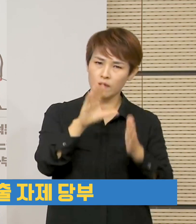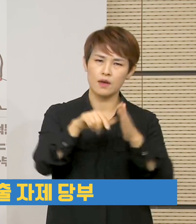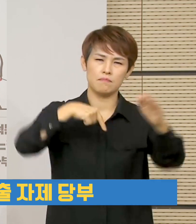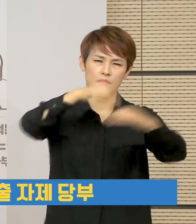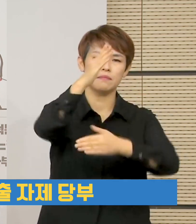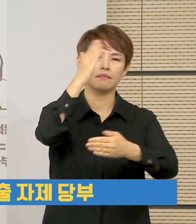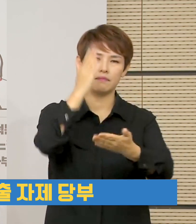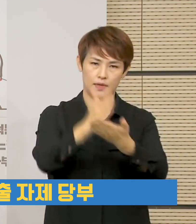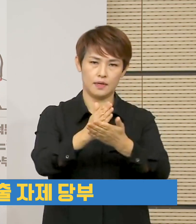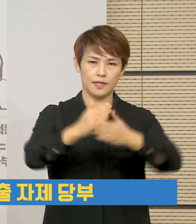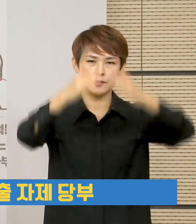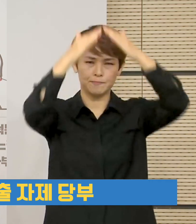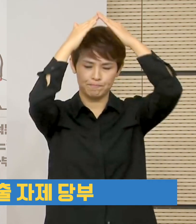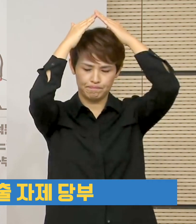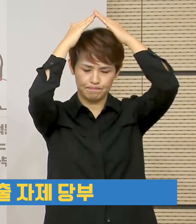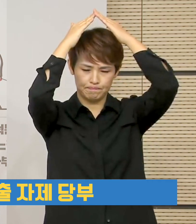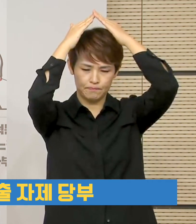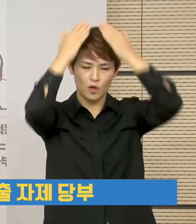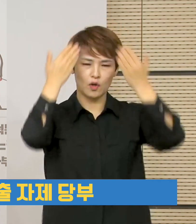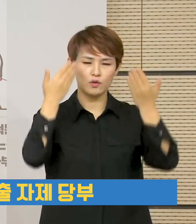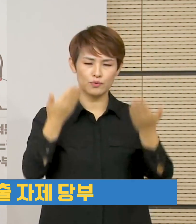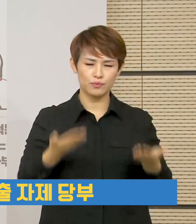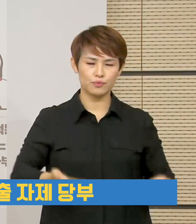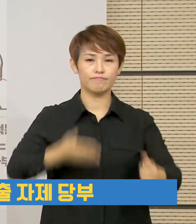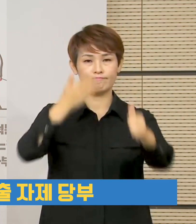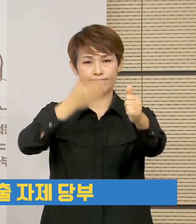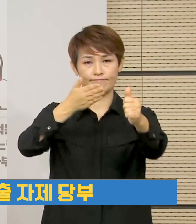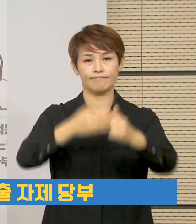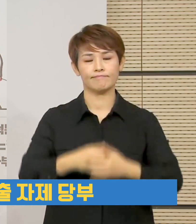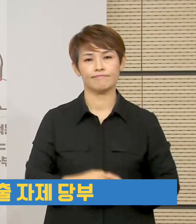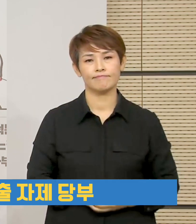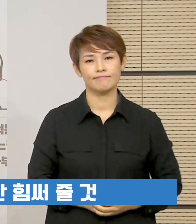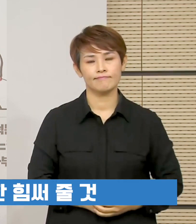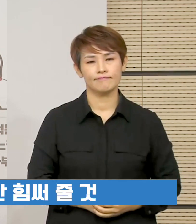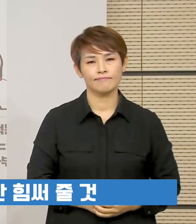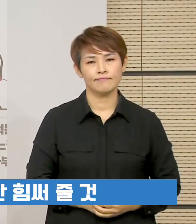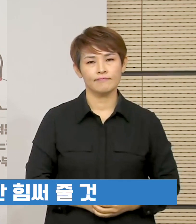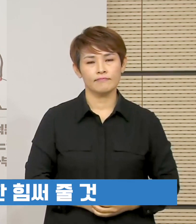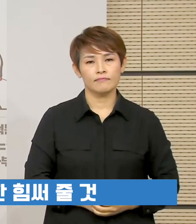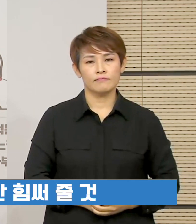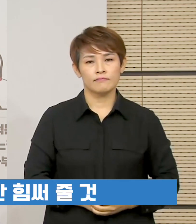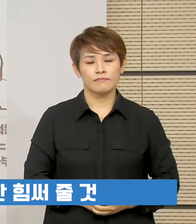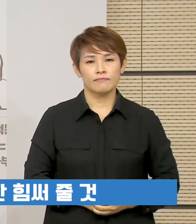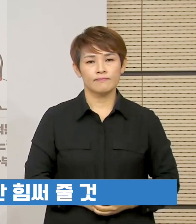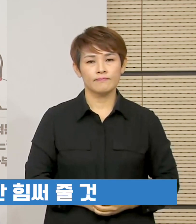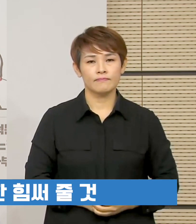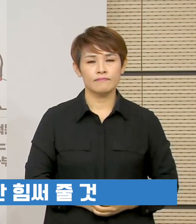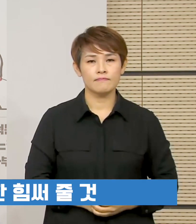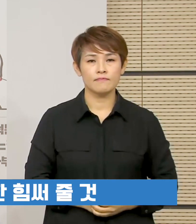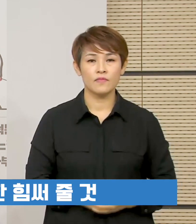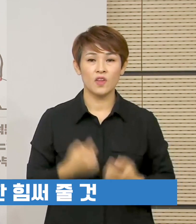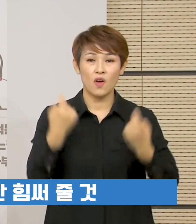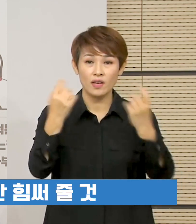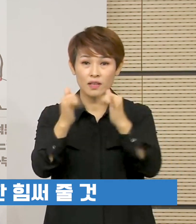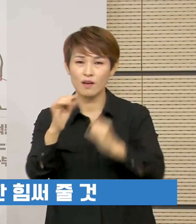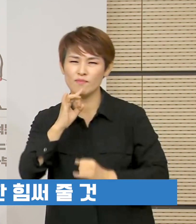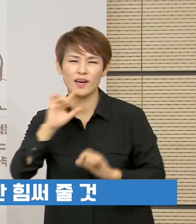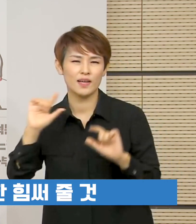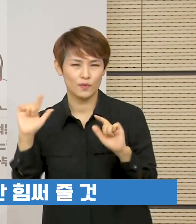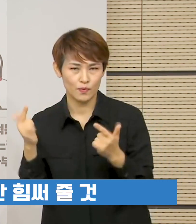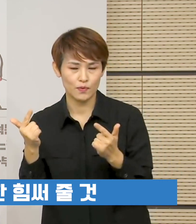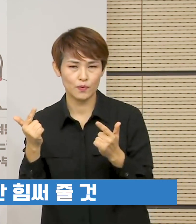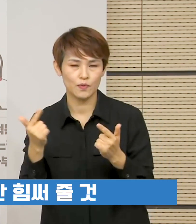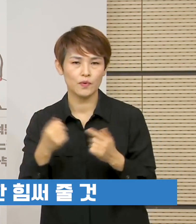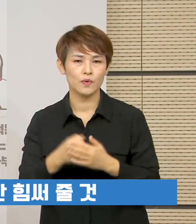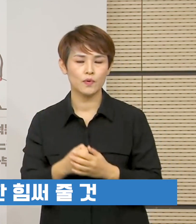집에서 휴식을 취해 주실 것을 당부드립니다 이행기 뿐 이행 객 분들 뿐만 아니라 주요